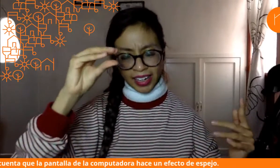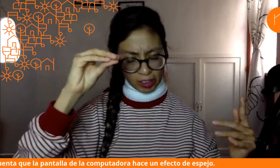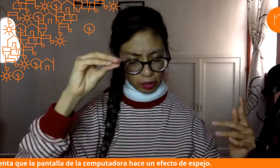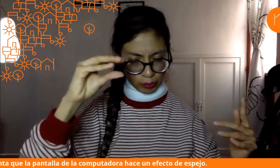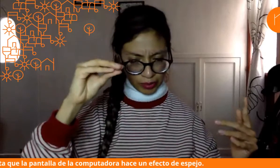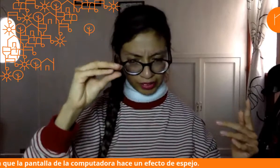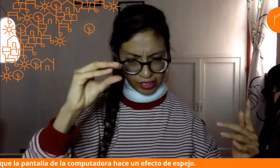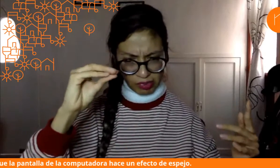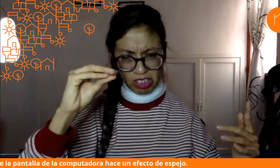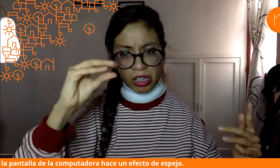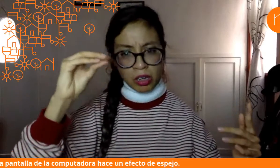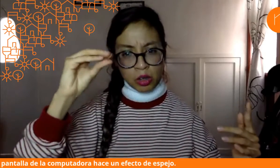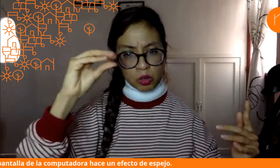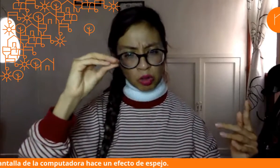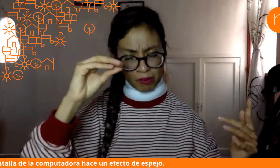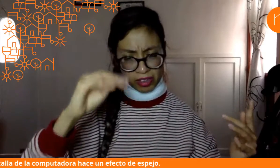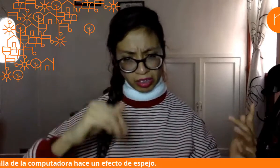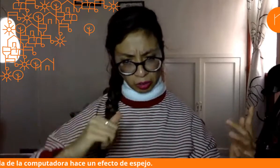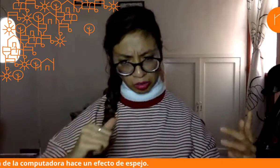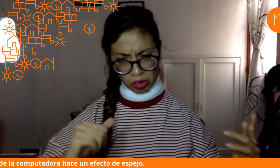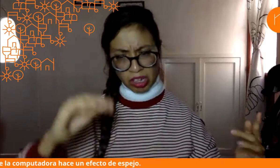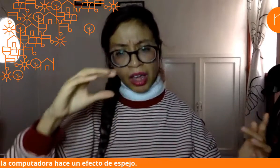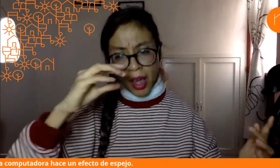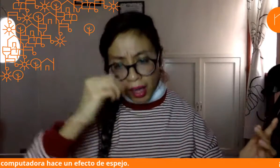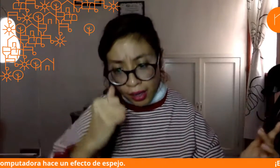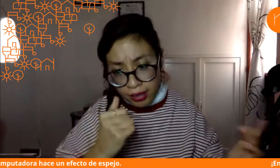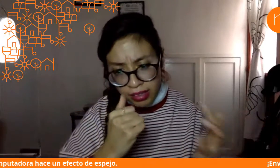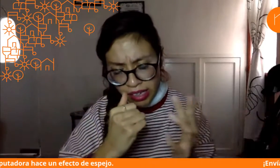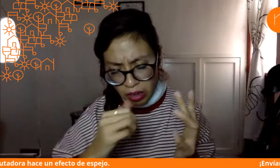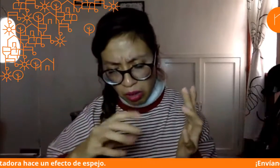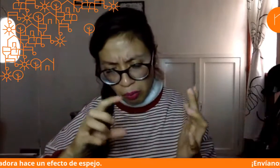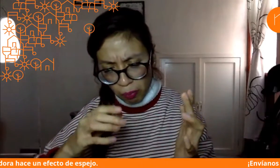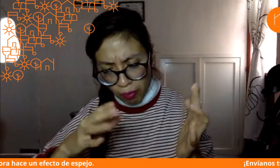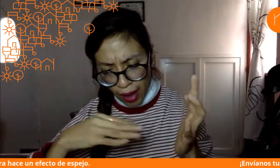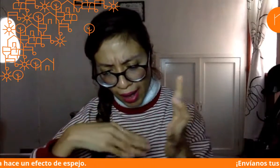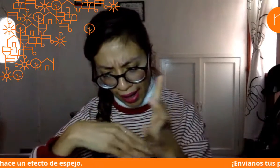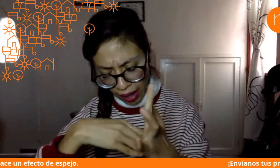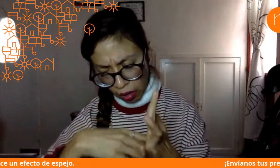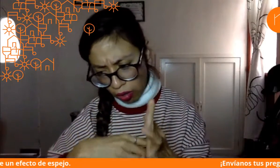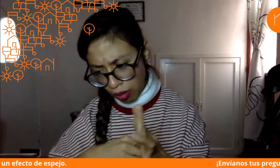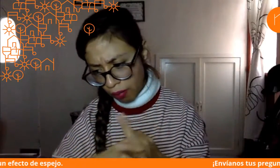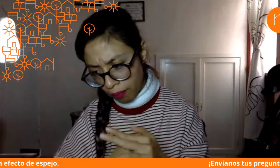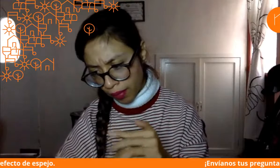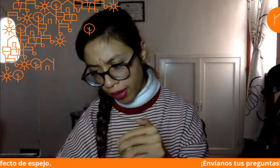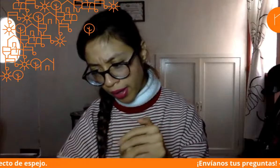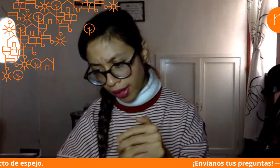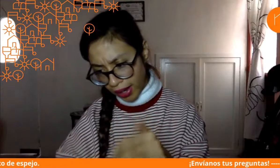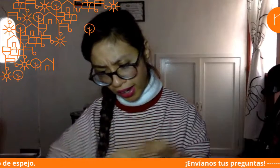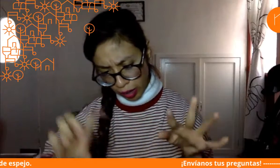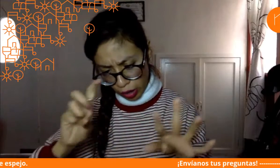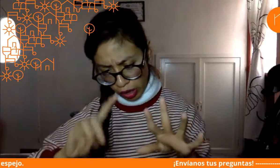los aplastamos suavecito. Entonces, si yo hago el